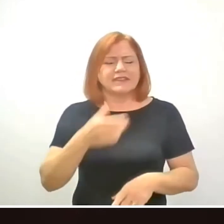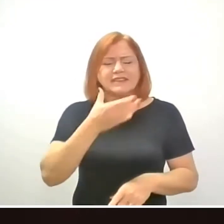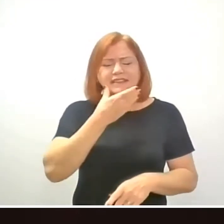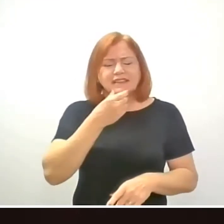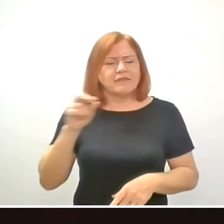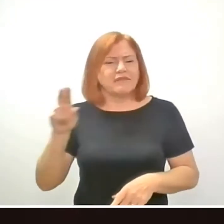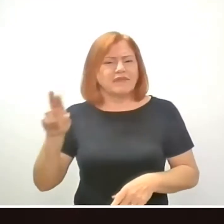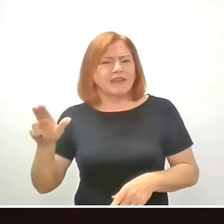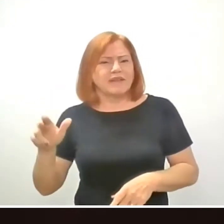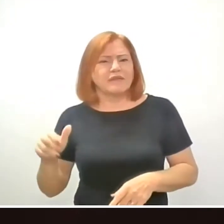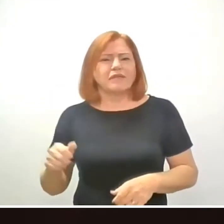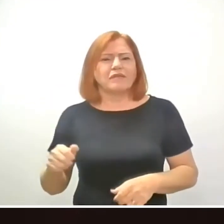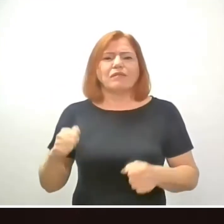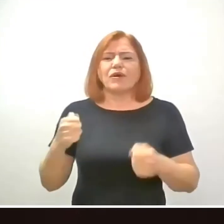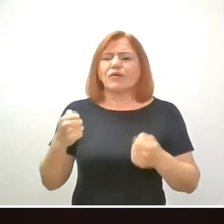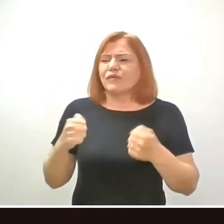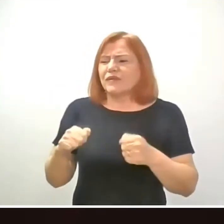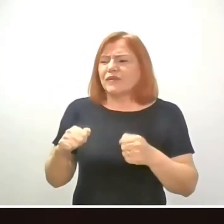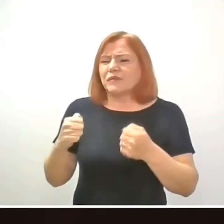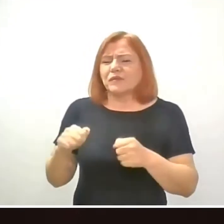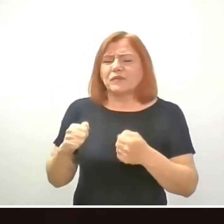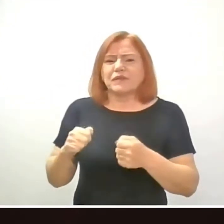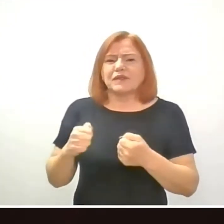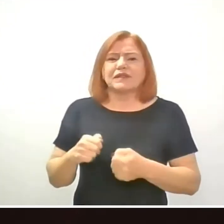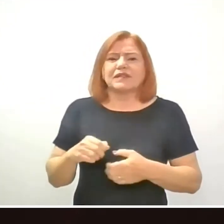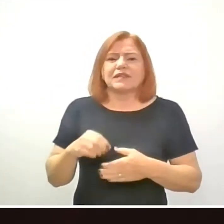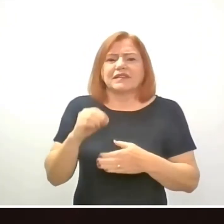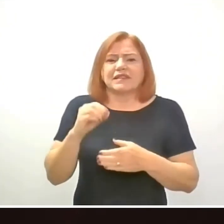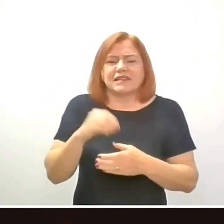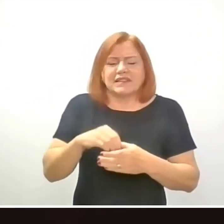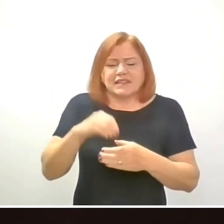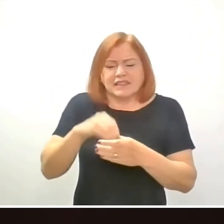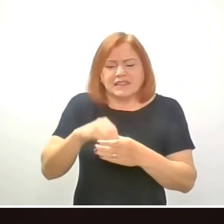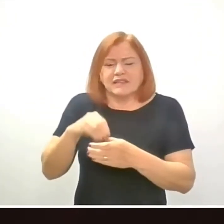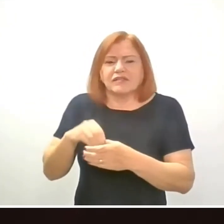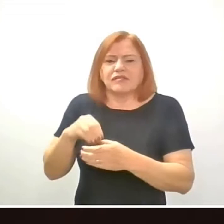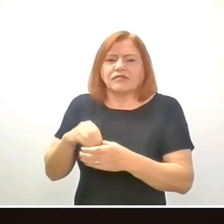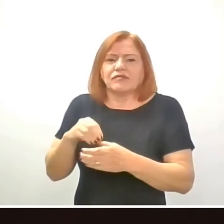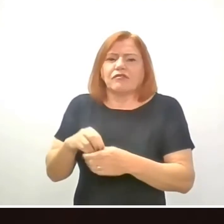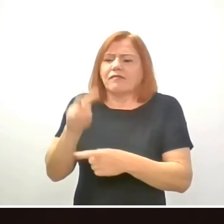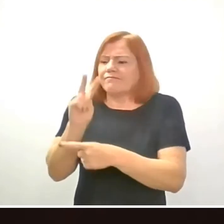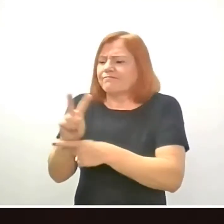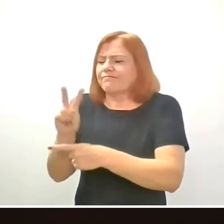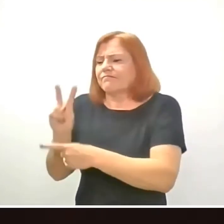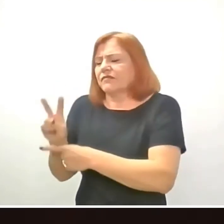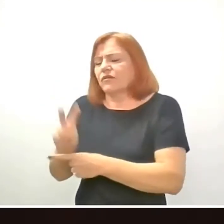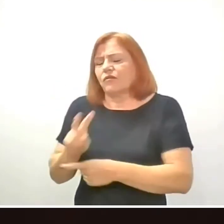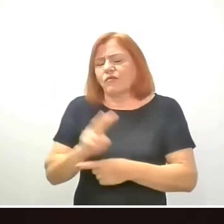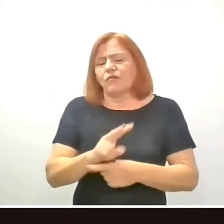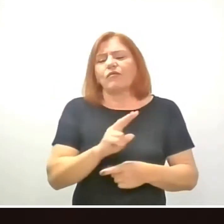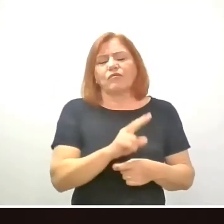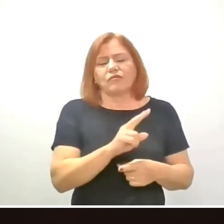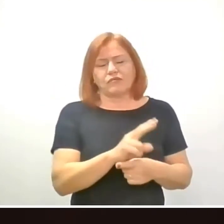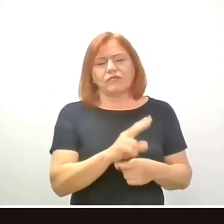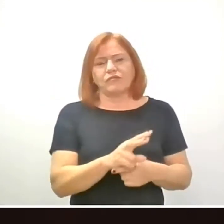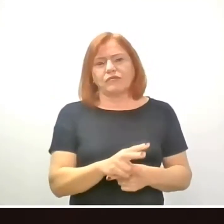Se você conhecer alguns, cuidem deles, a recompensa virá do